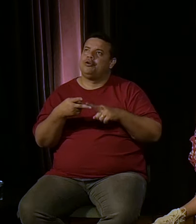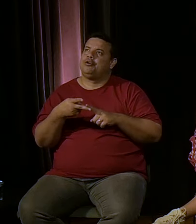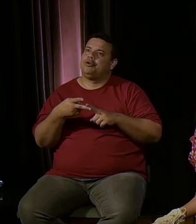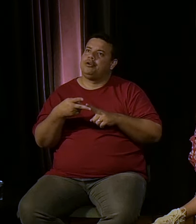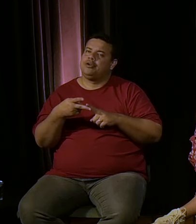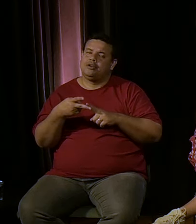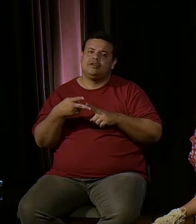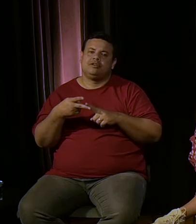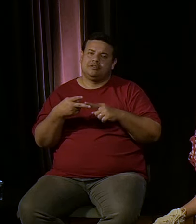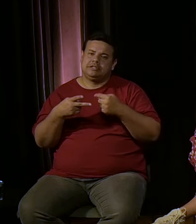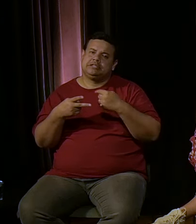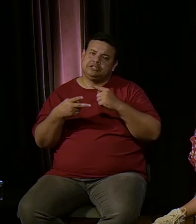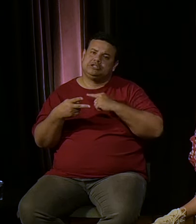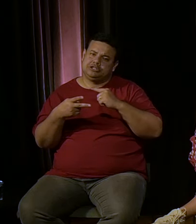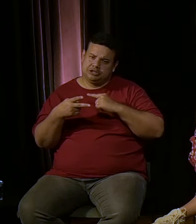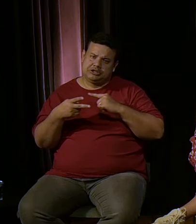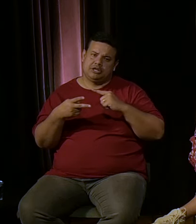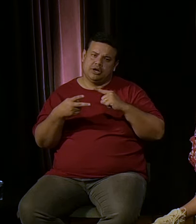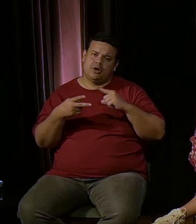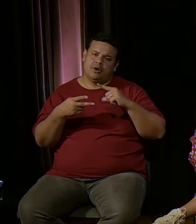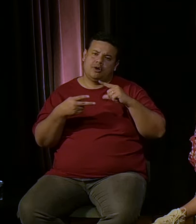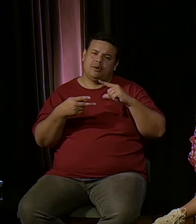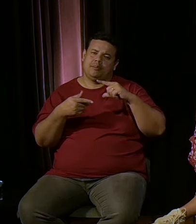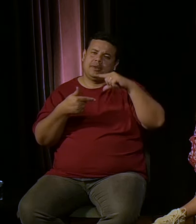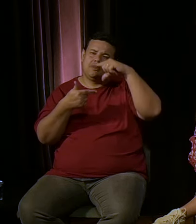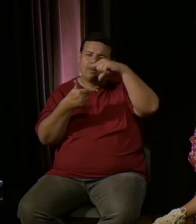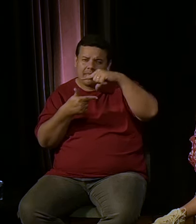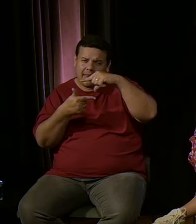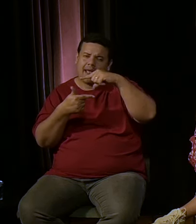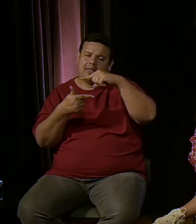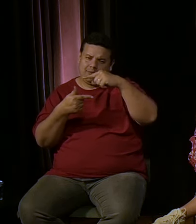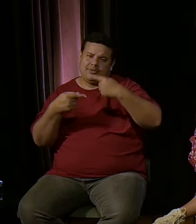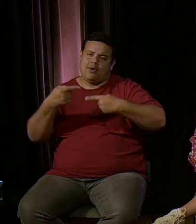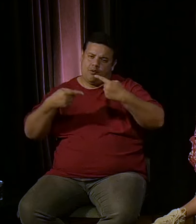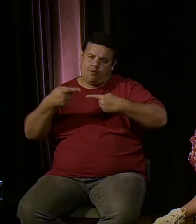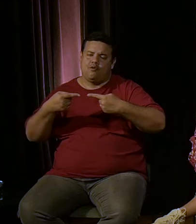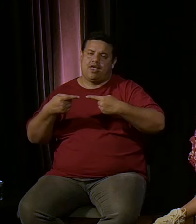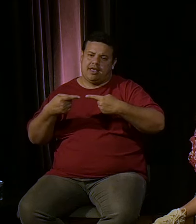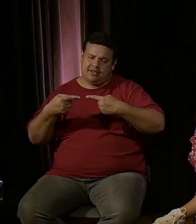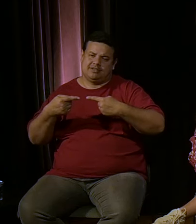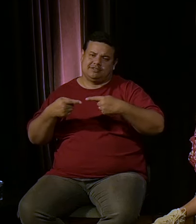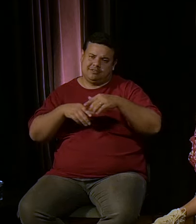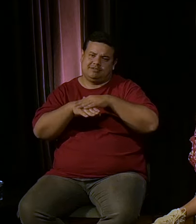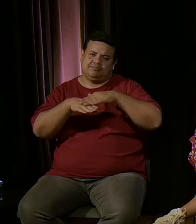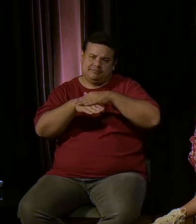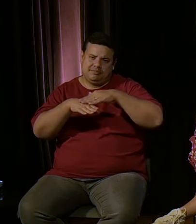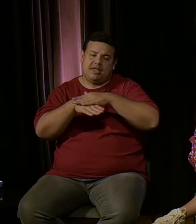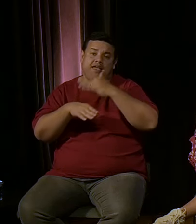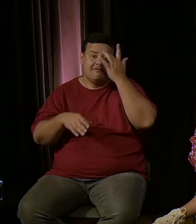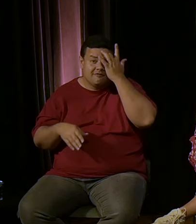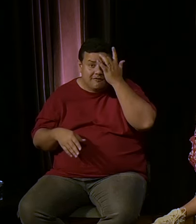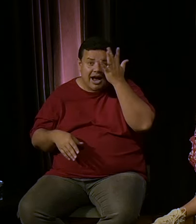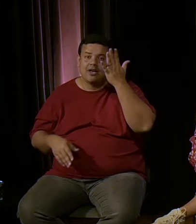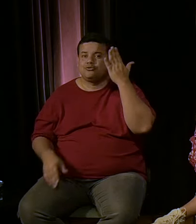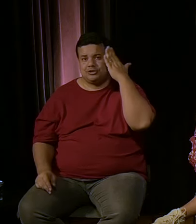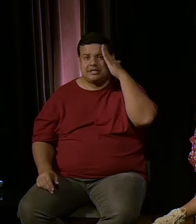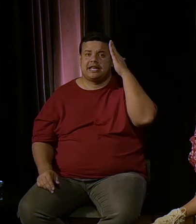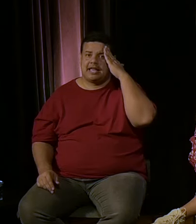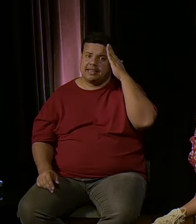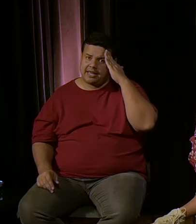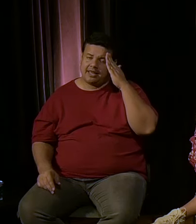mais quadradinhos, né? Dentro de uma conversa política que era fácil de digerir para a